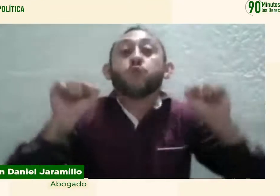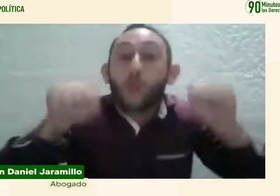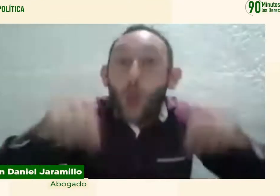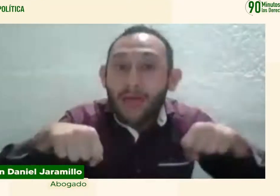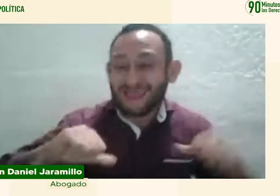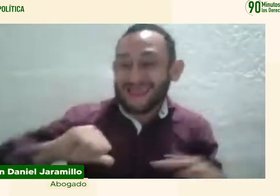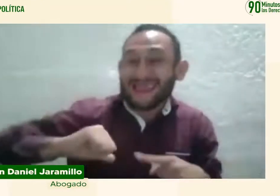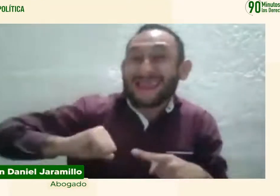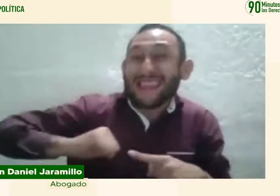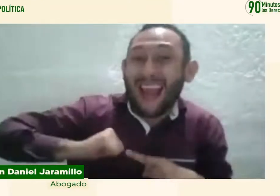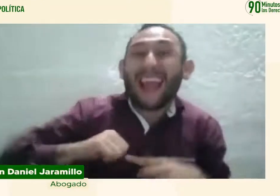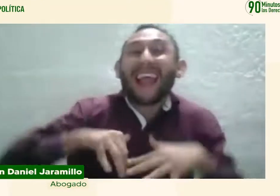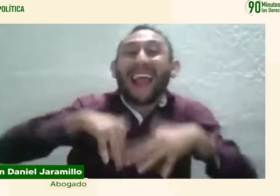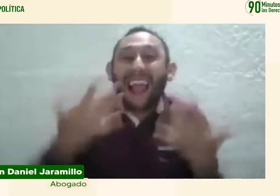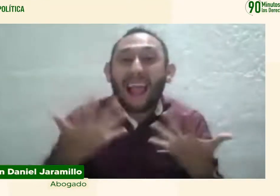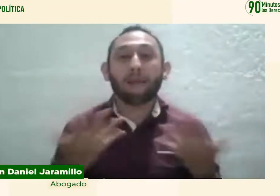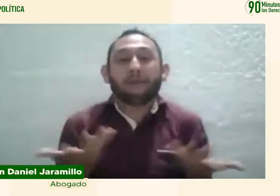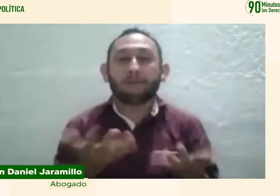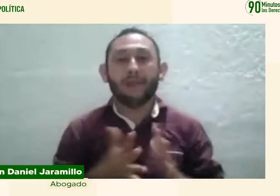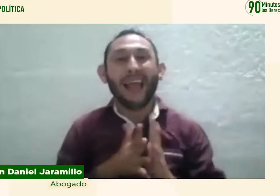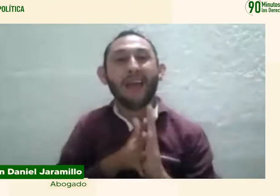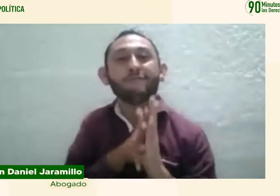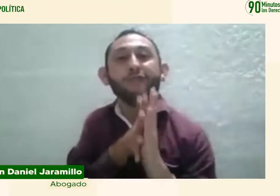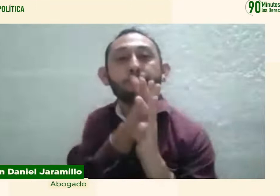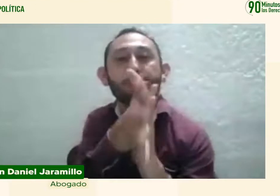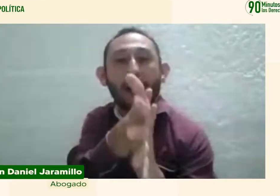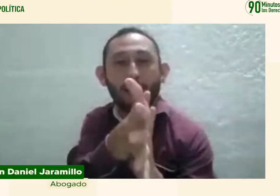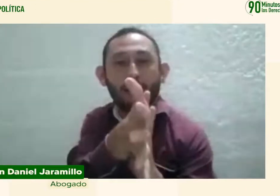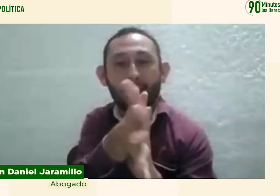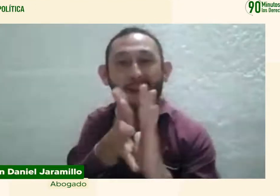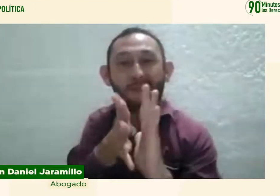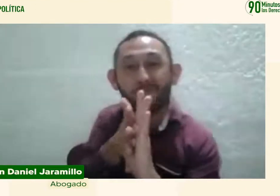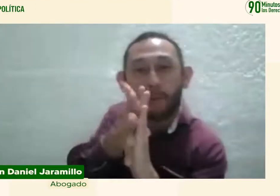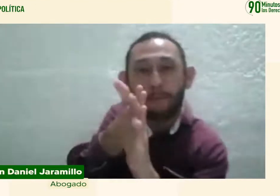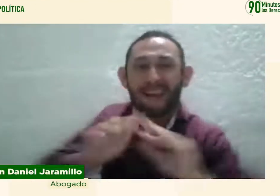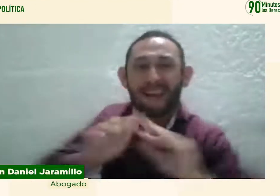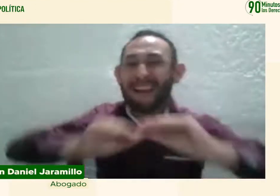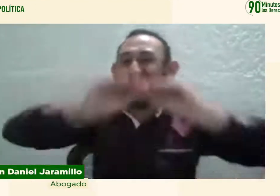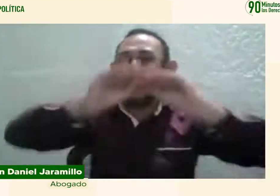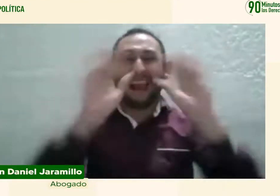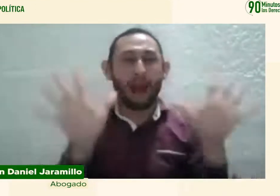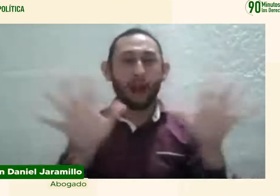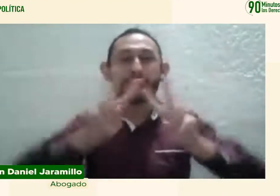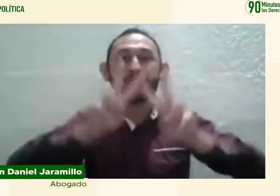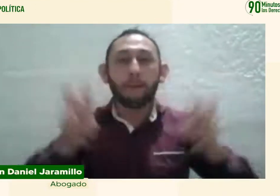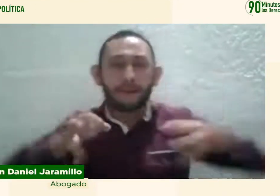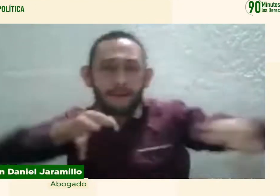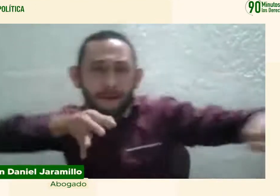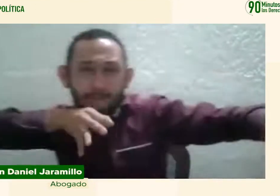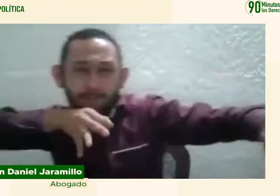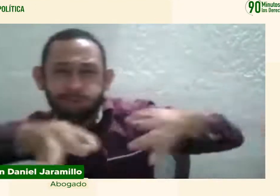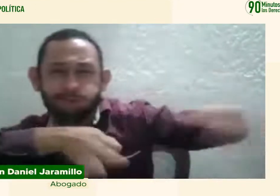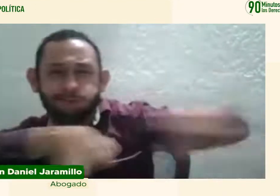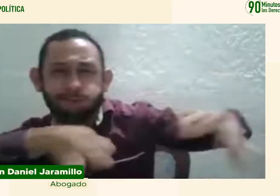dentro de las organizaciones tienen el poder de hacer que tienen que informar de manera clara